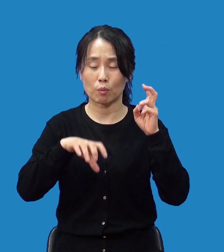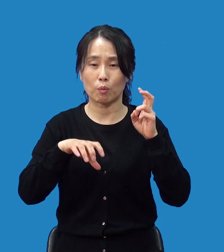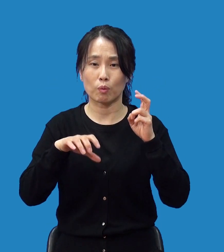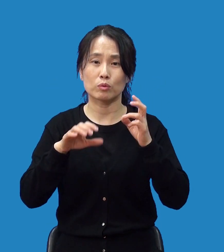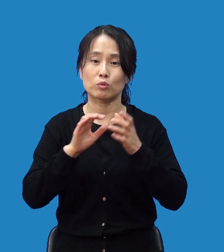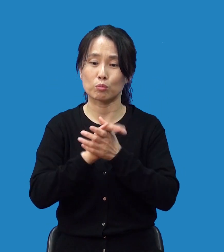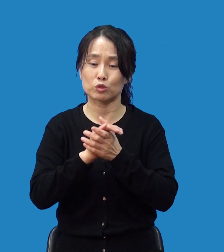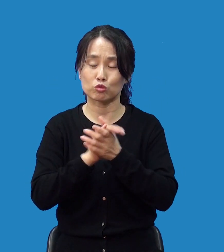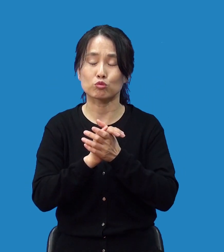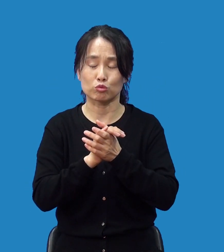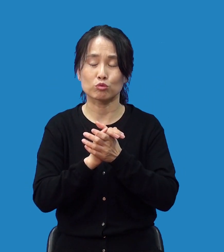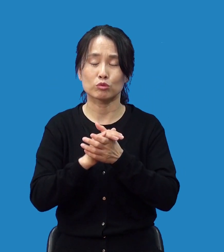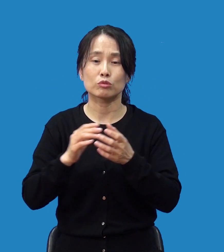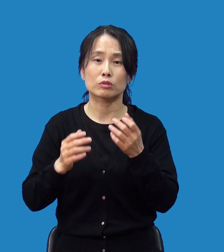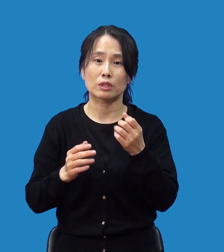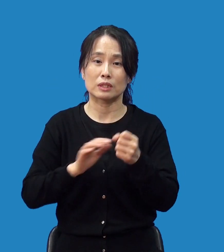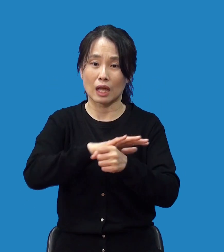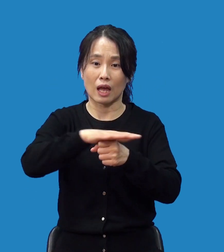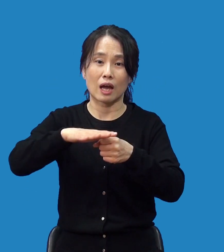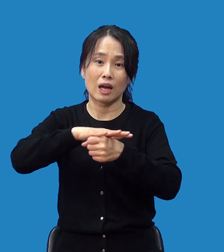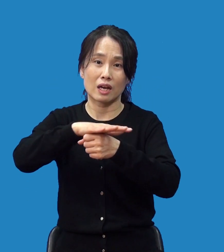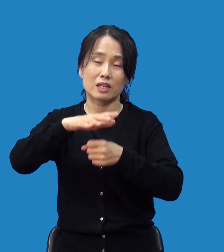동료를 대하는 헤세드가 있어요.